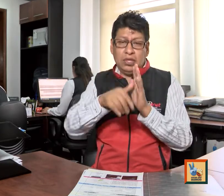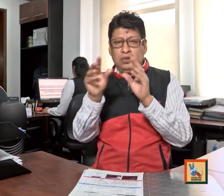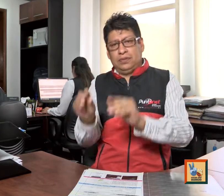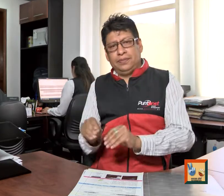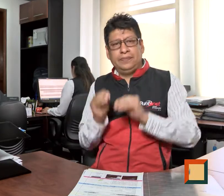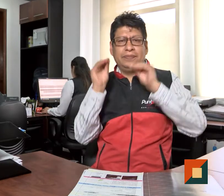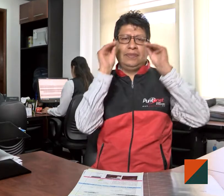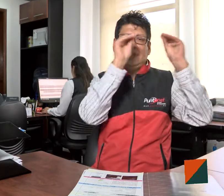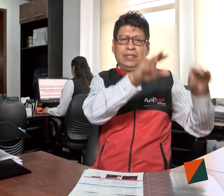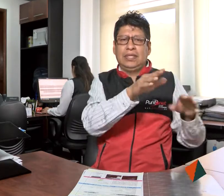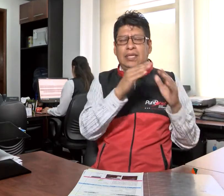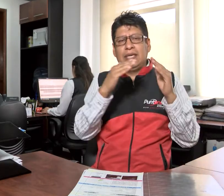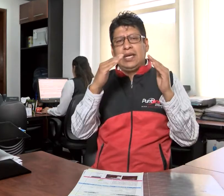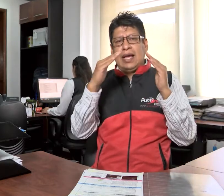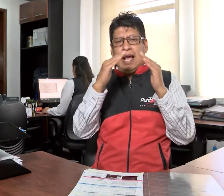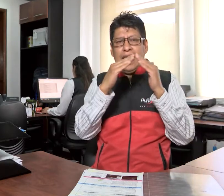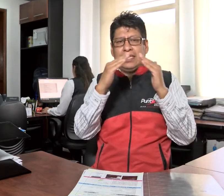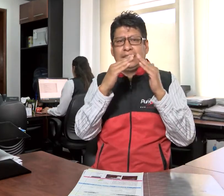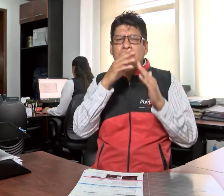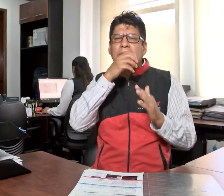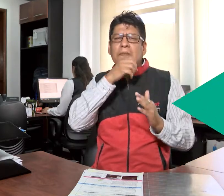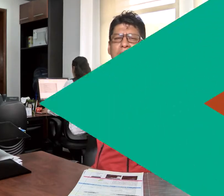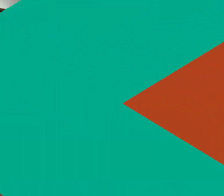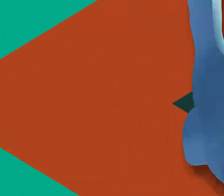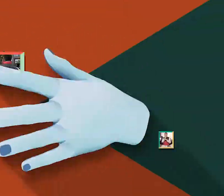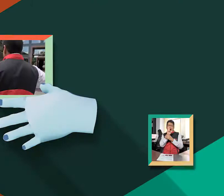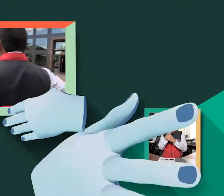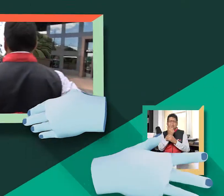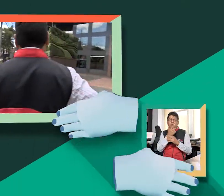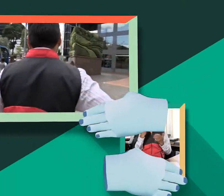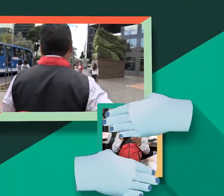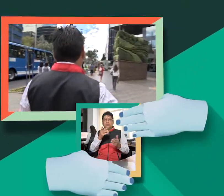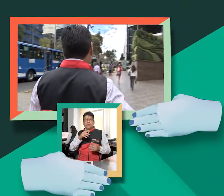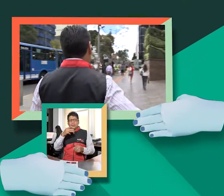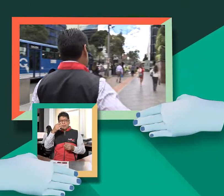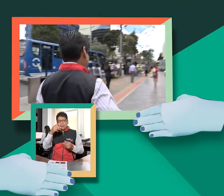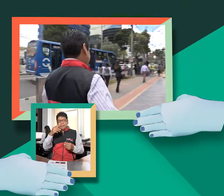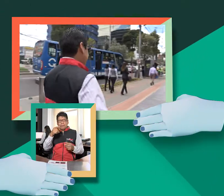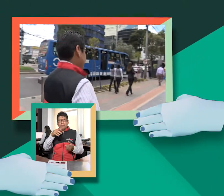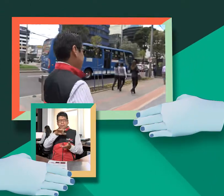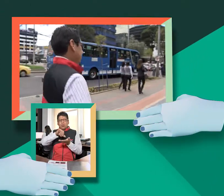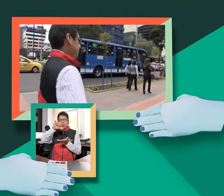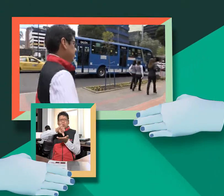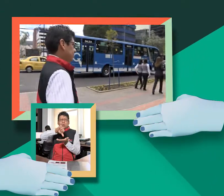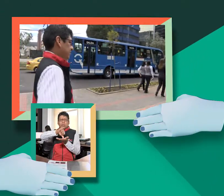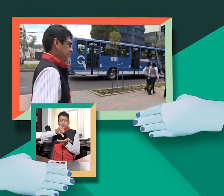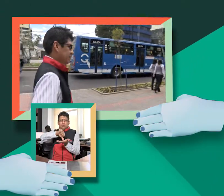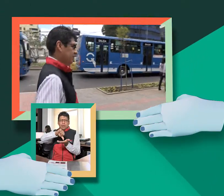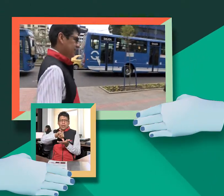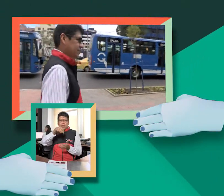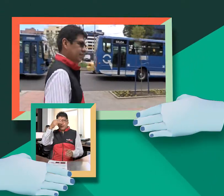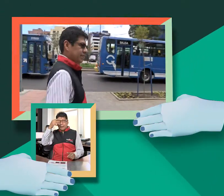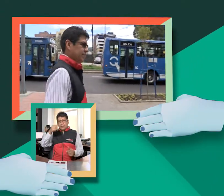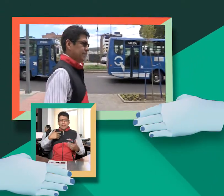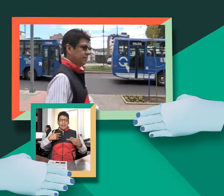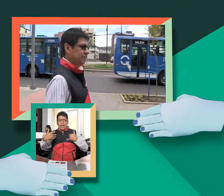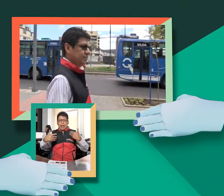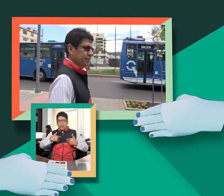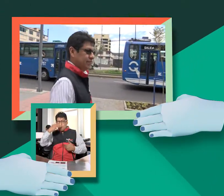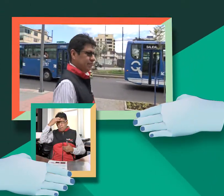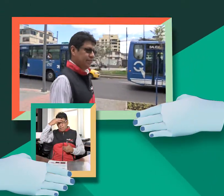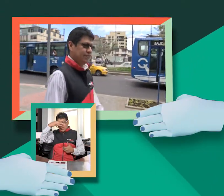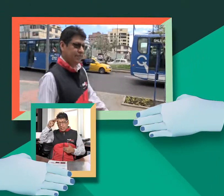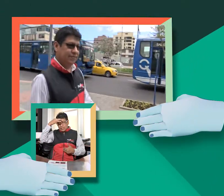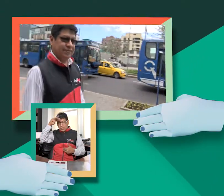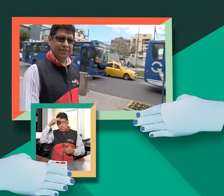transcurrió el tiempo y me sentí muy bien en utilizar esta lengua tiempo después me hice miembro de la asociación de